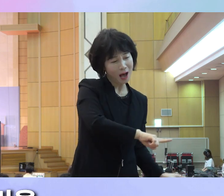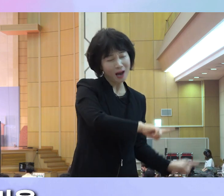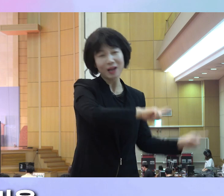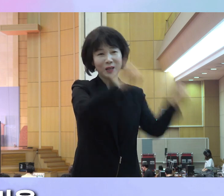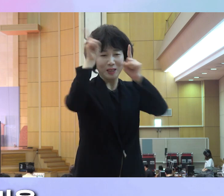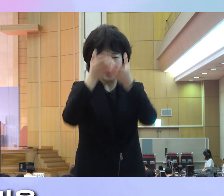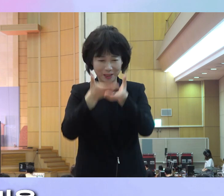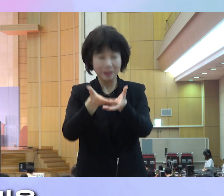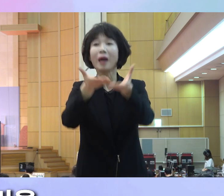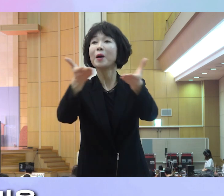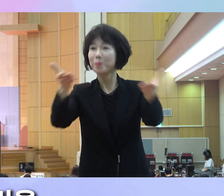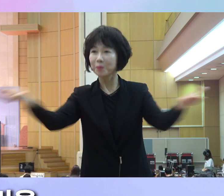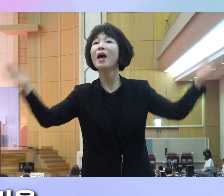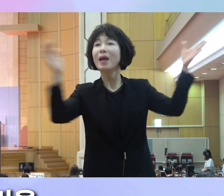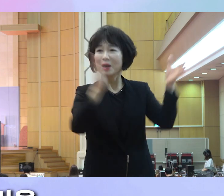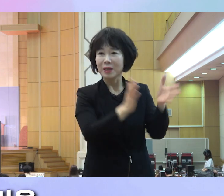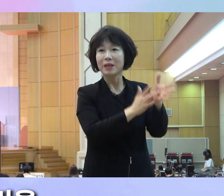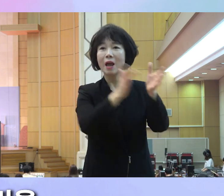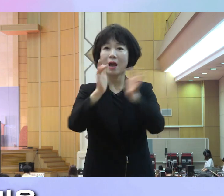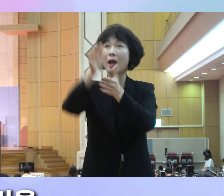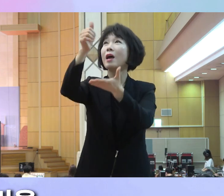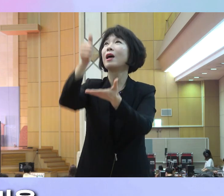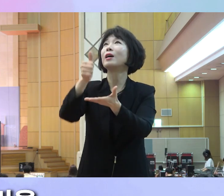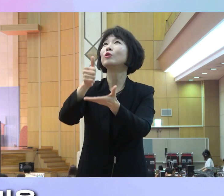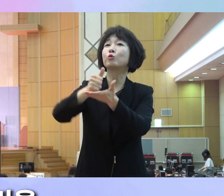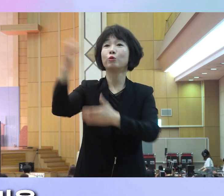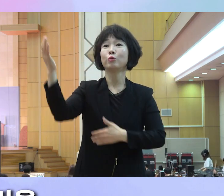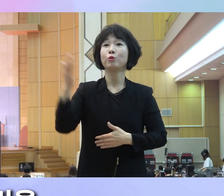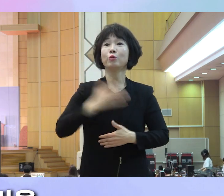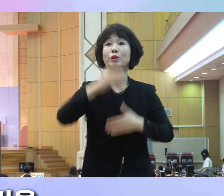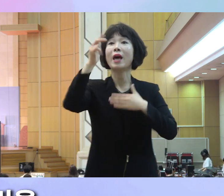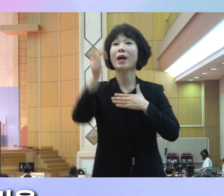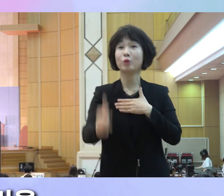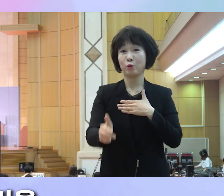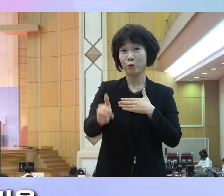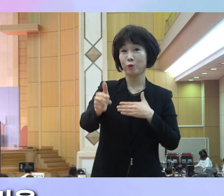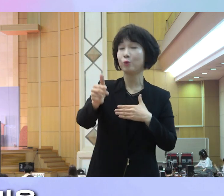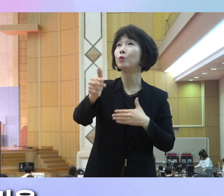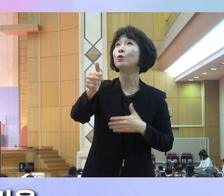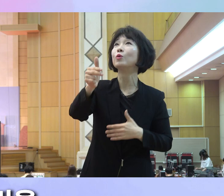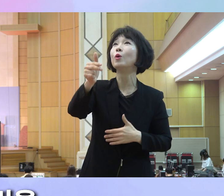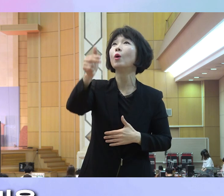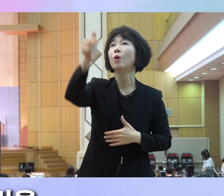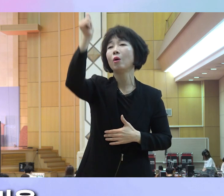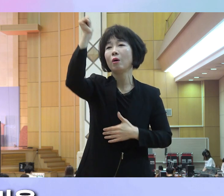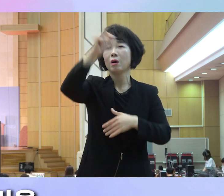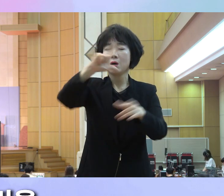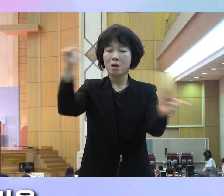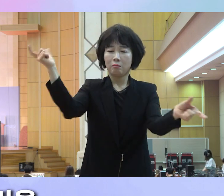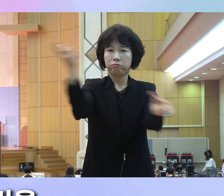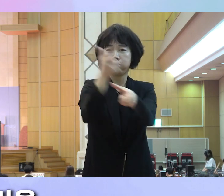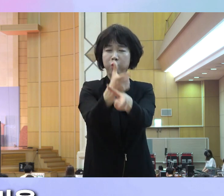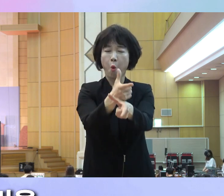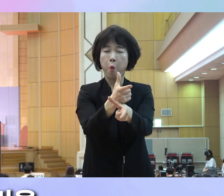우리를 살리네, 예수 내 주.